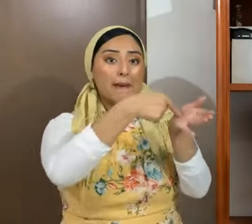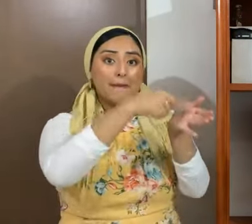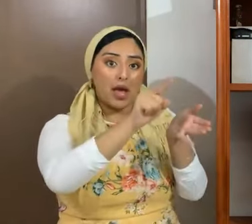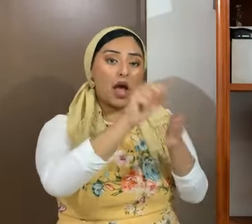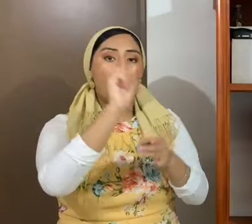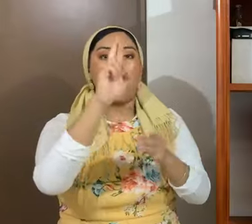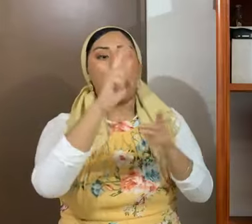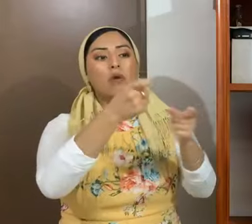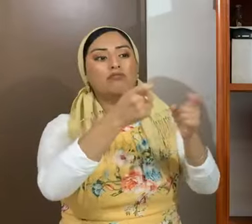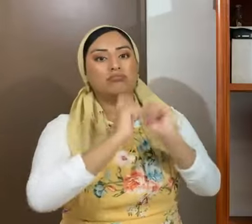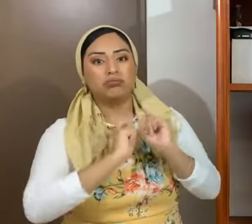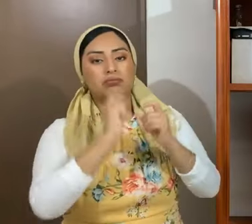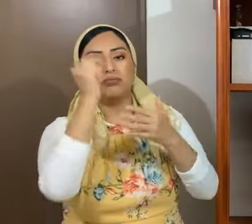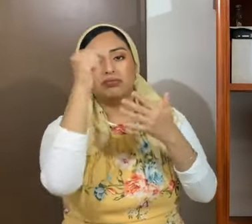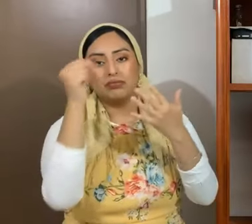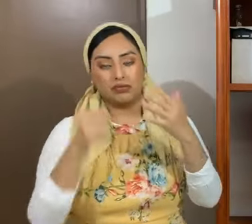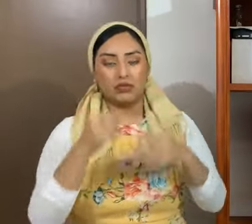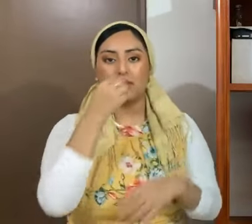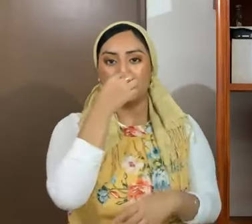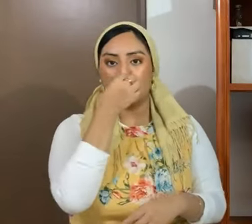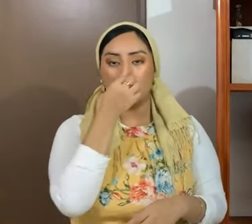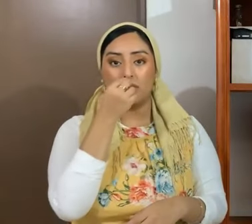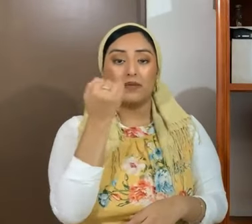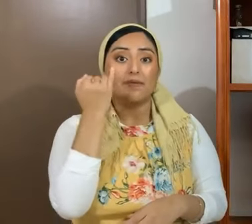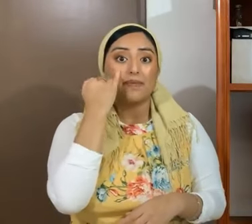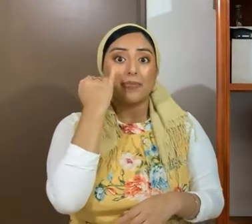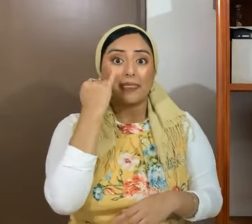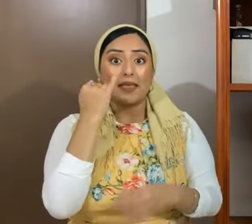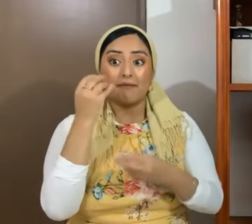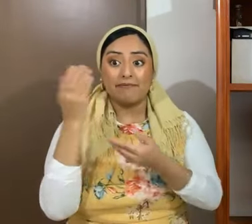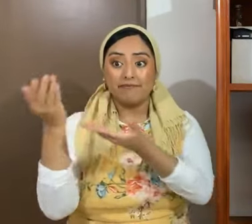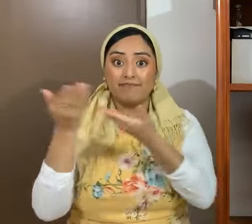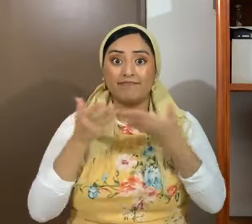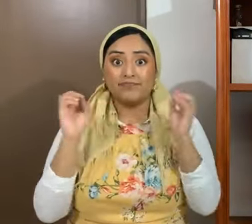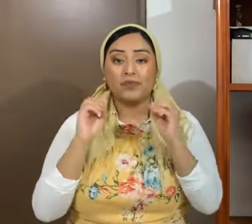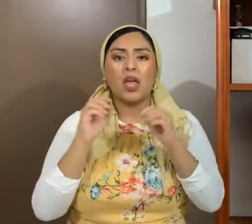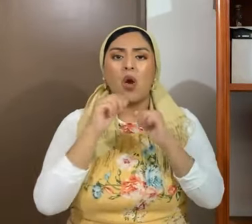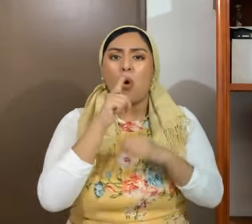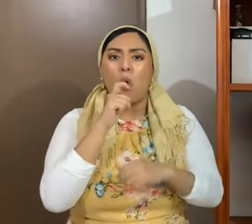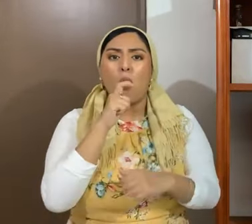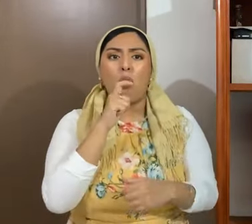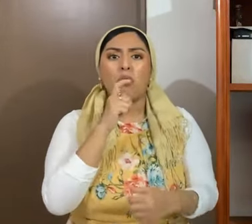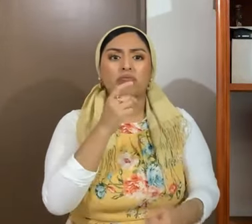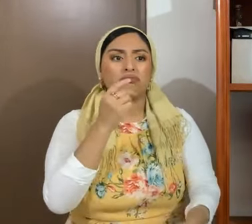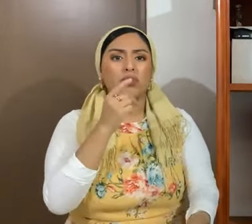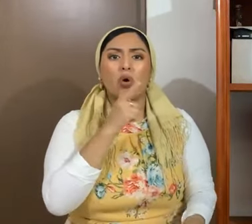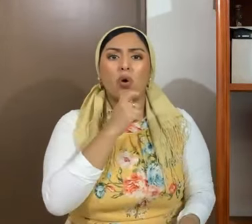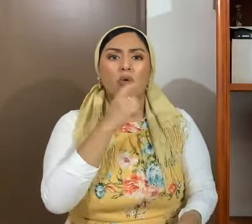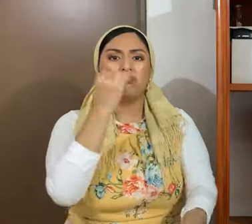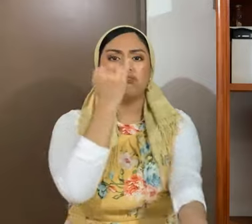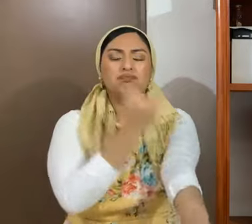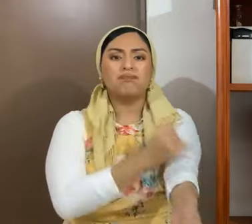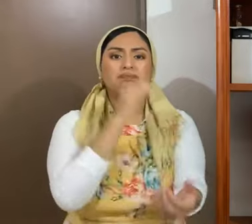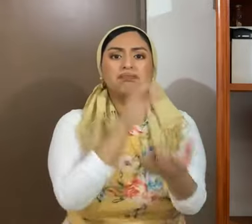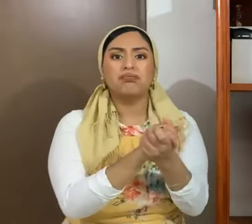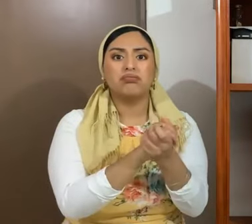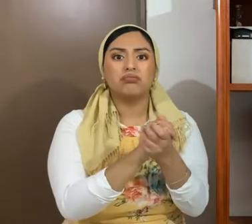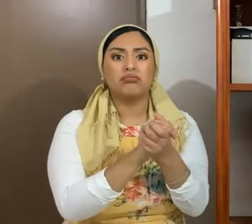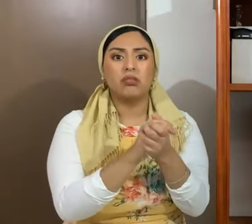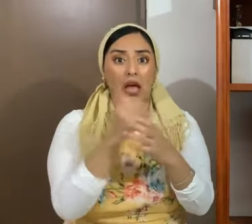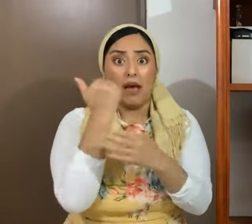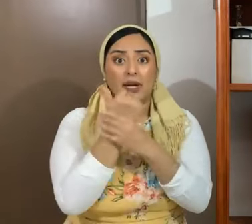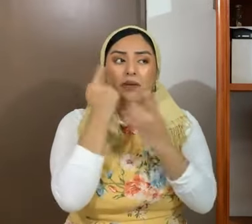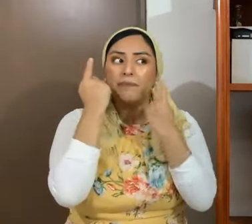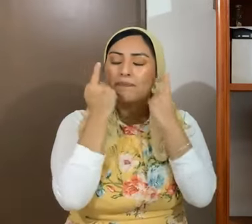sido regalados. Entonces, si no hubiera llegado esta noticia, ¿con quién se podría casar Isaac? A Abraham le